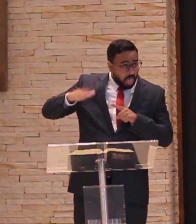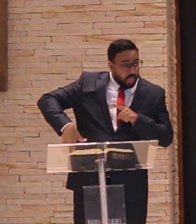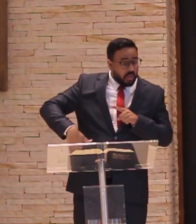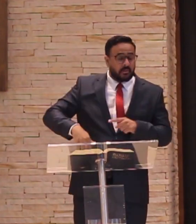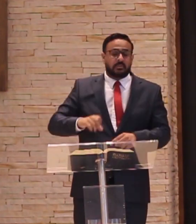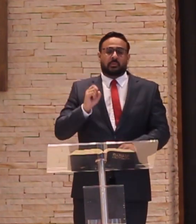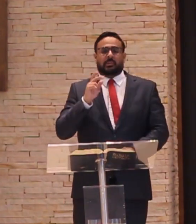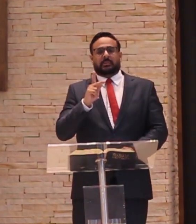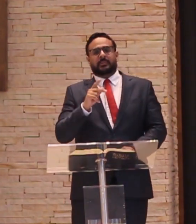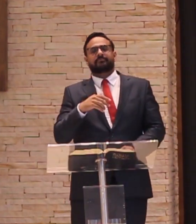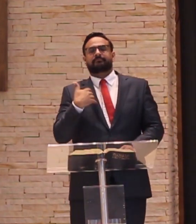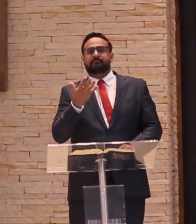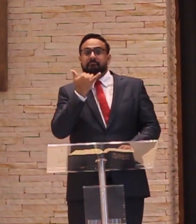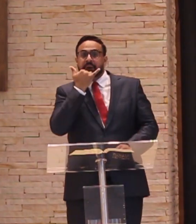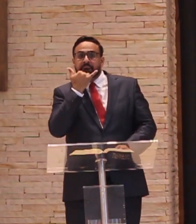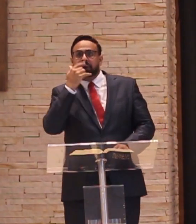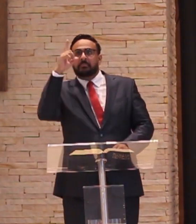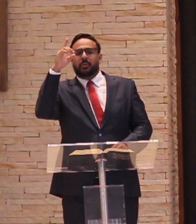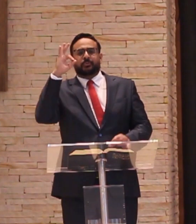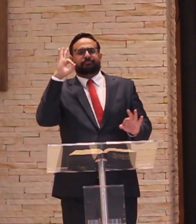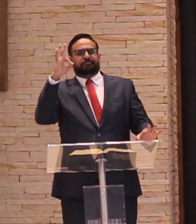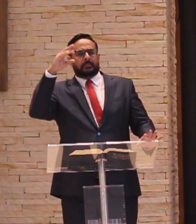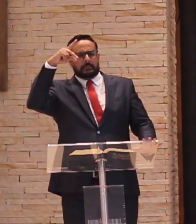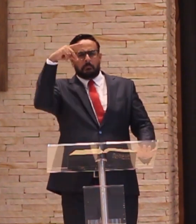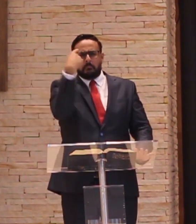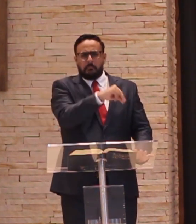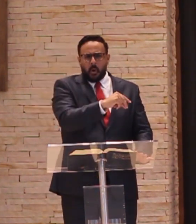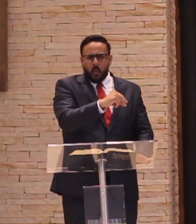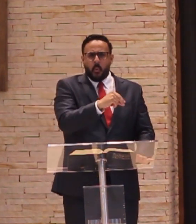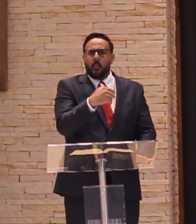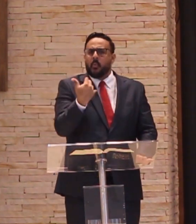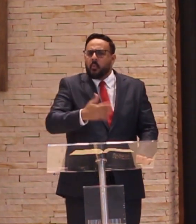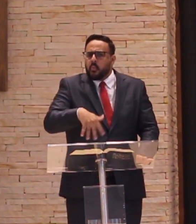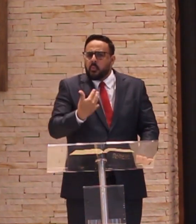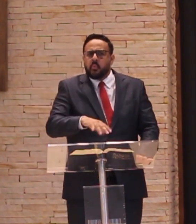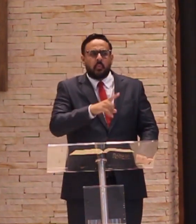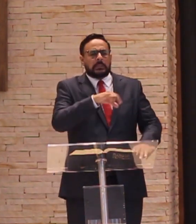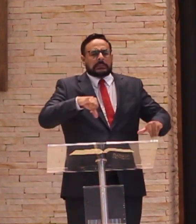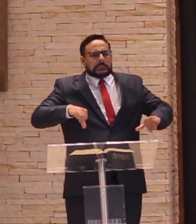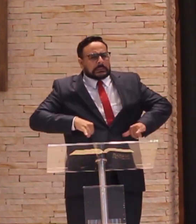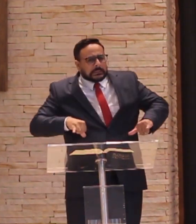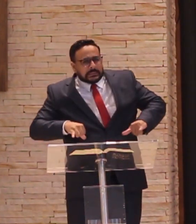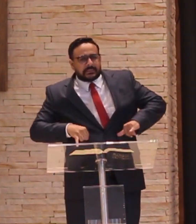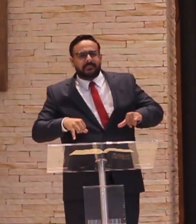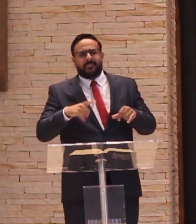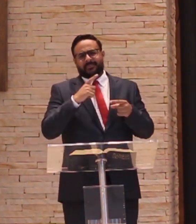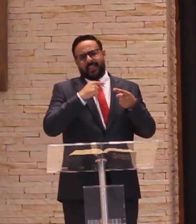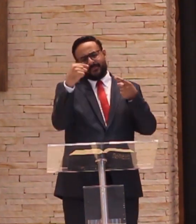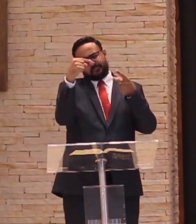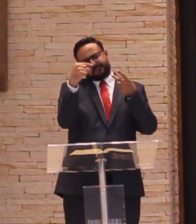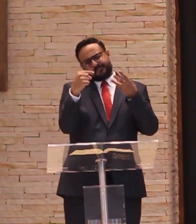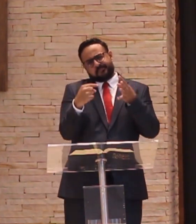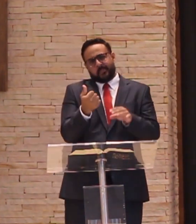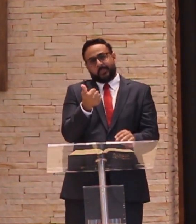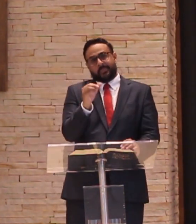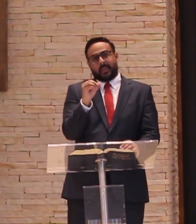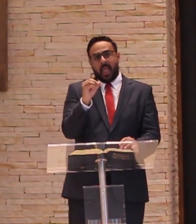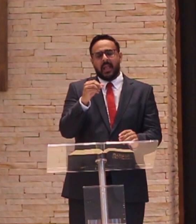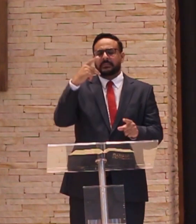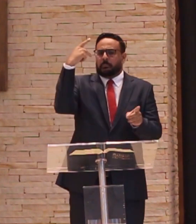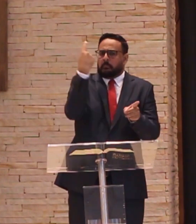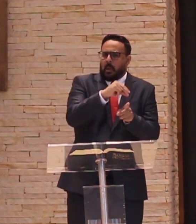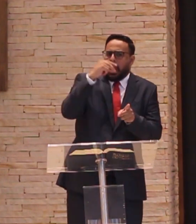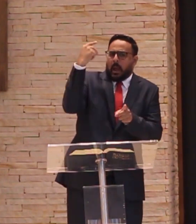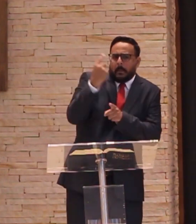por causa da sua teimosia e desobediência." E o faraó ignorou a fala de Moisés. Então aconteceu que